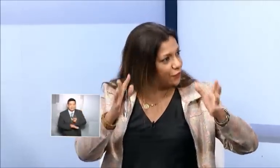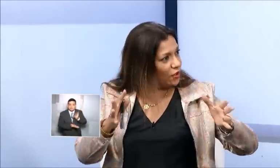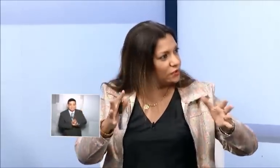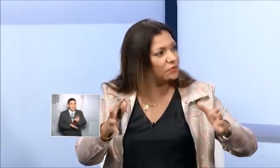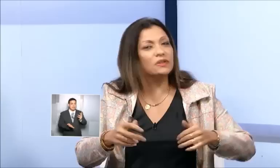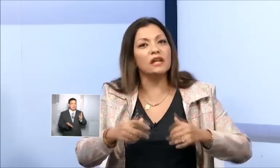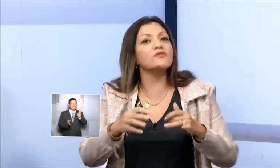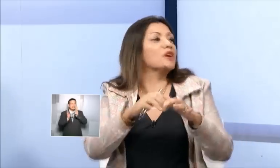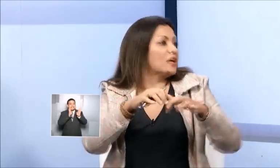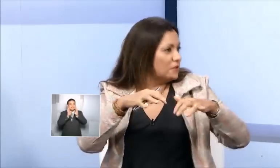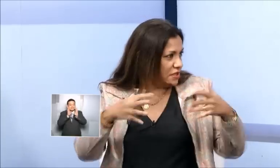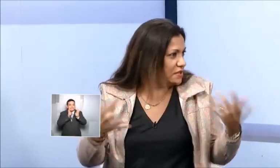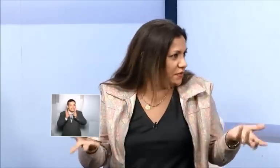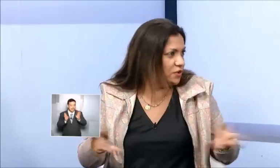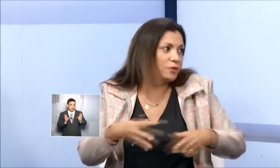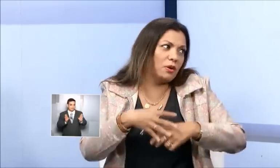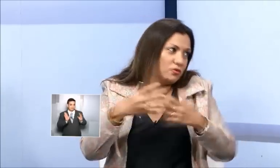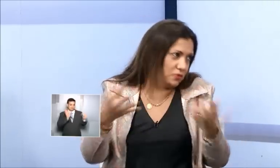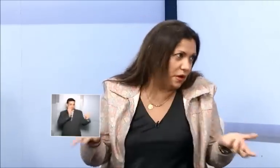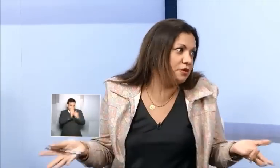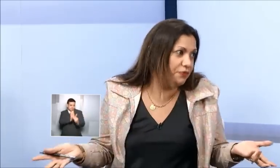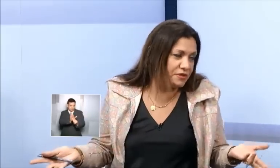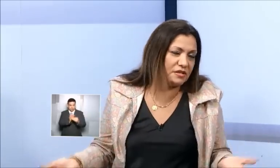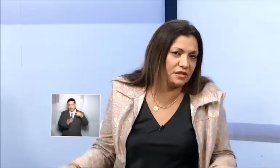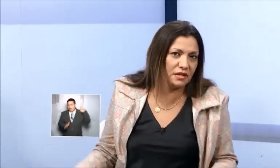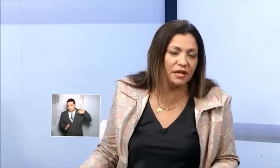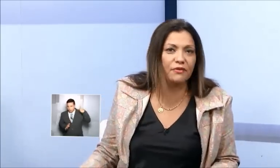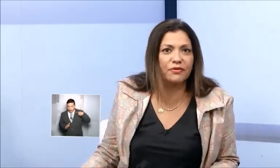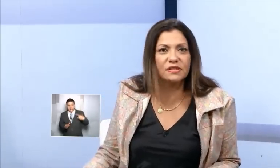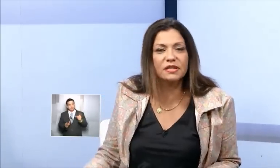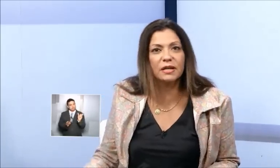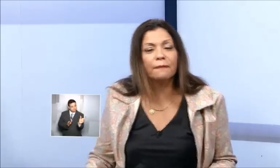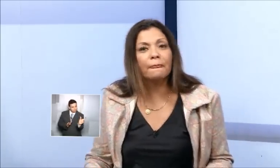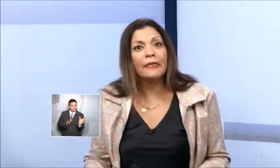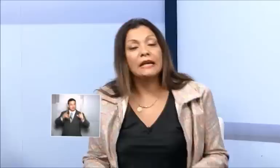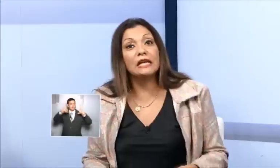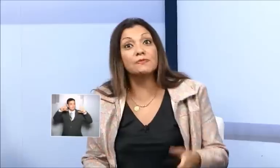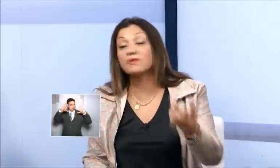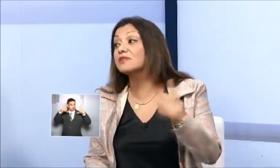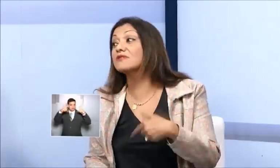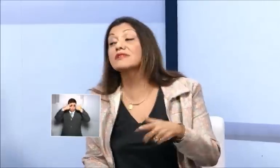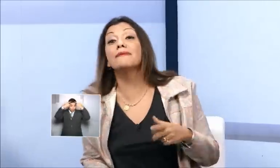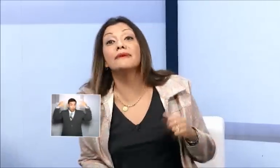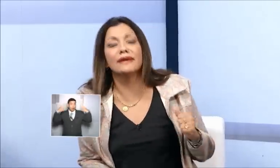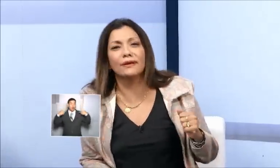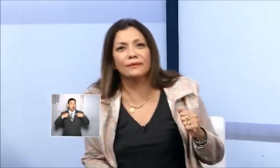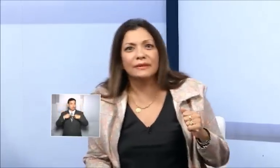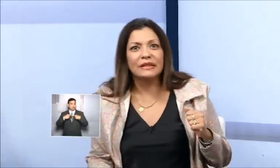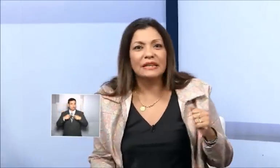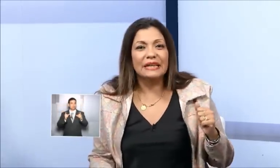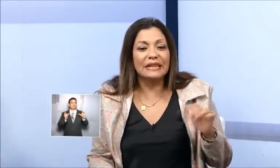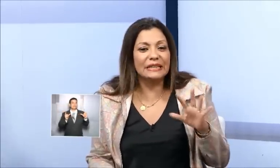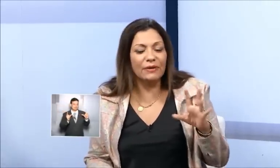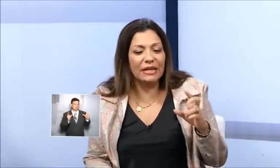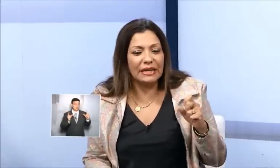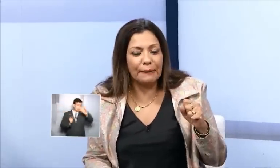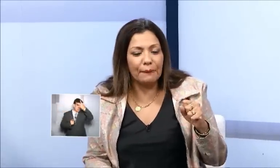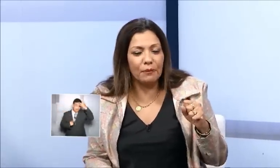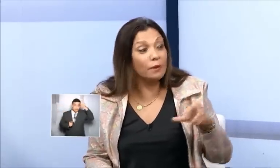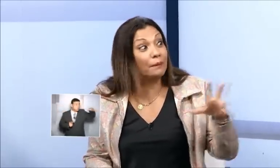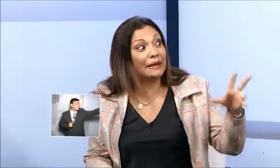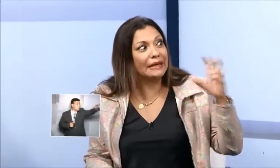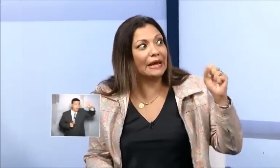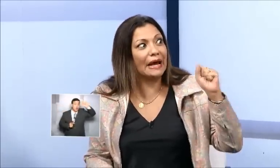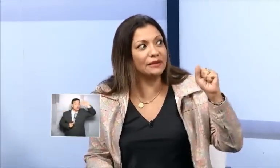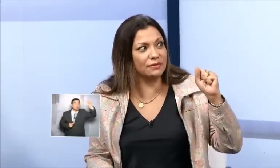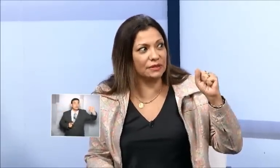a foto, advogado, ele já escrevia normal, a deficiência dele era física, e as pessoas não sabiam. Então ele era